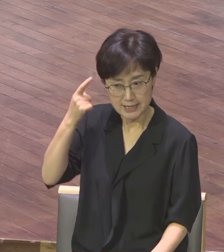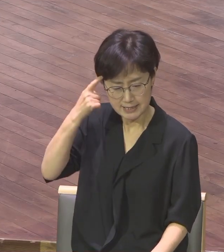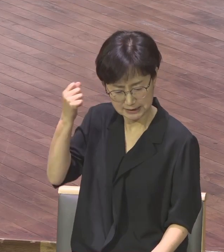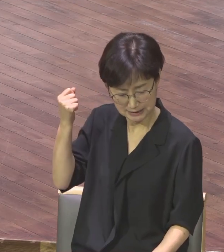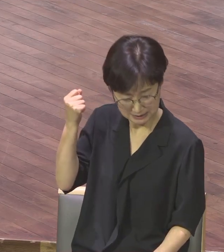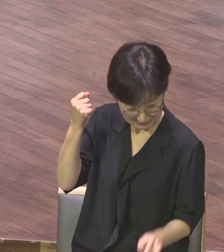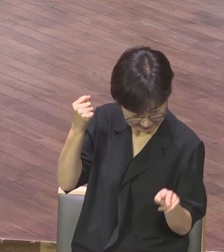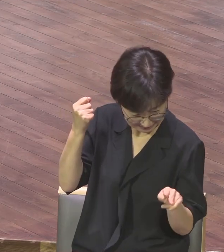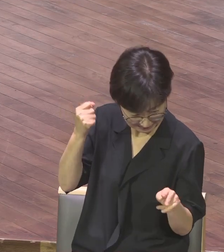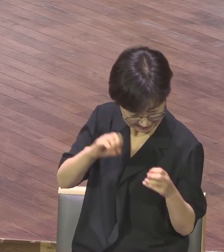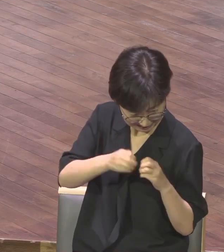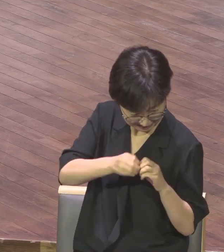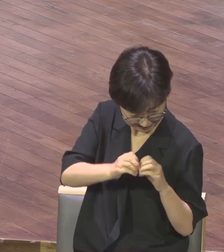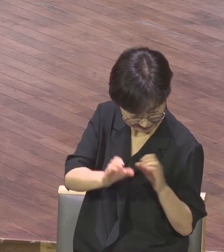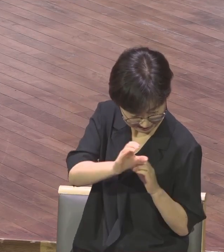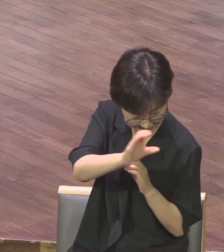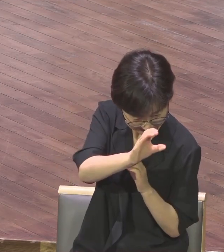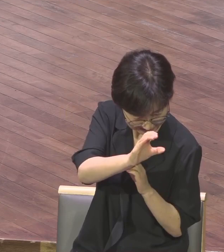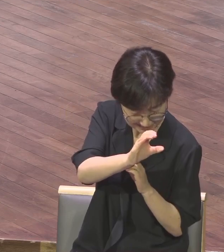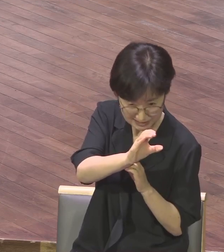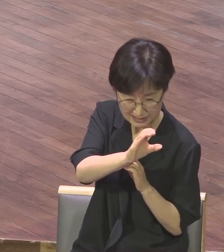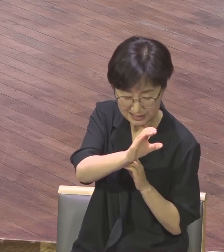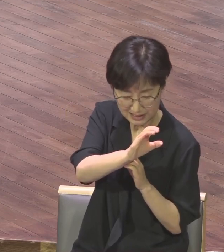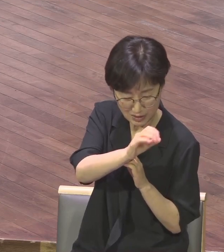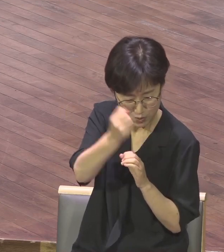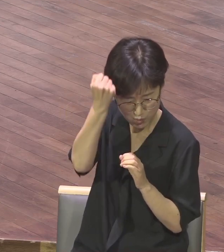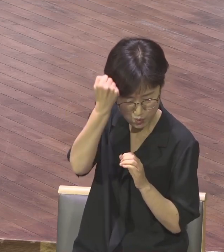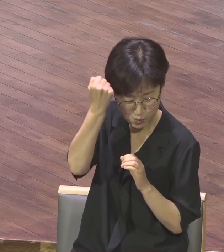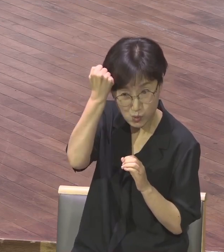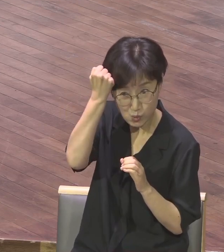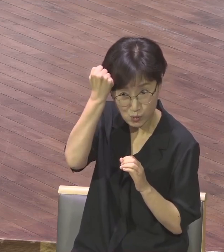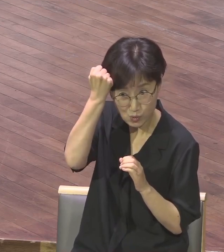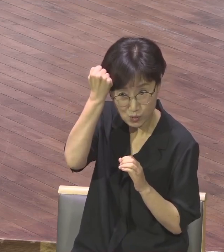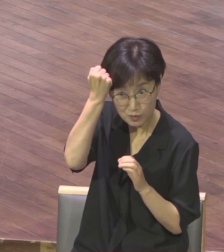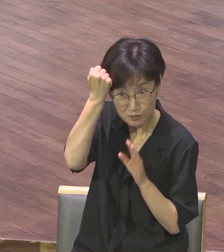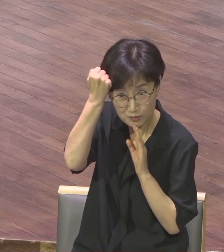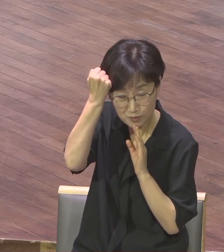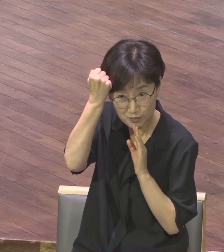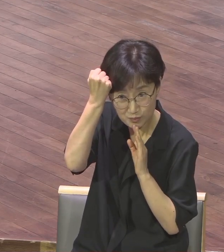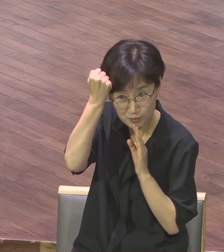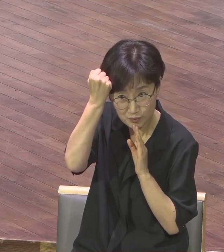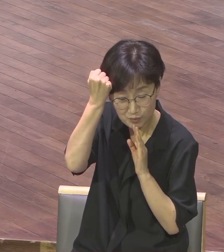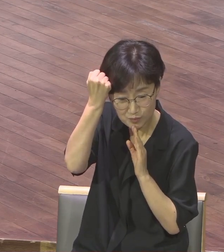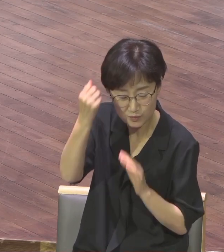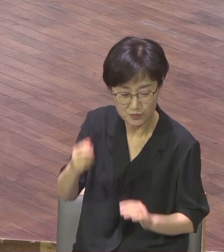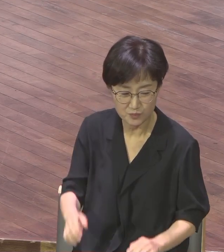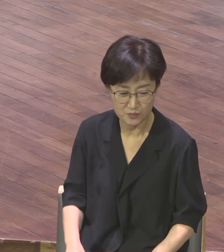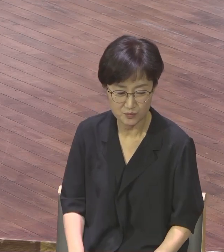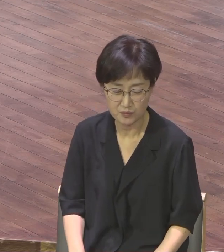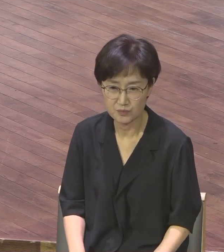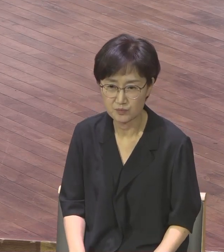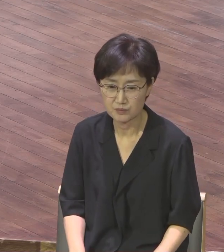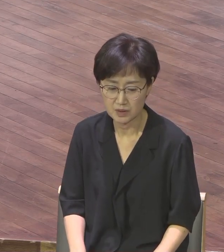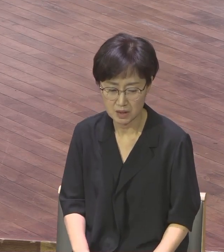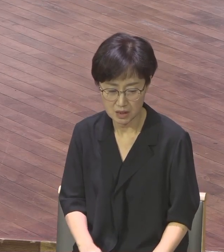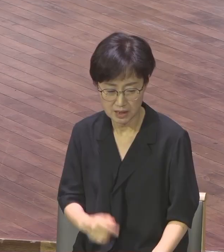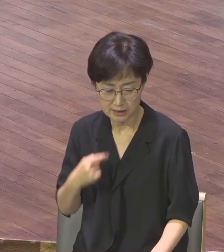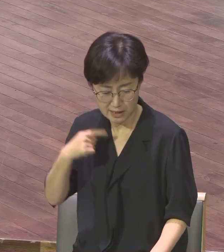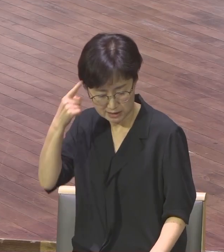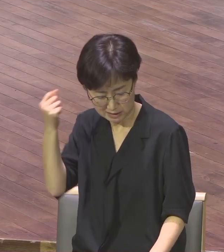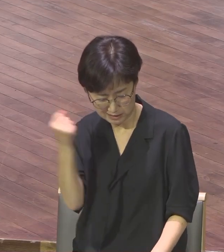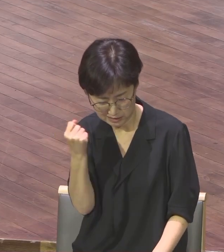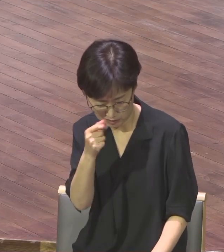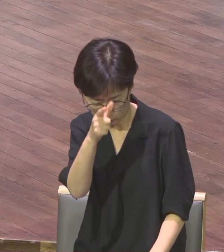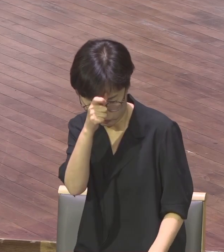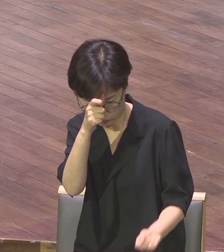실타래가 꼬이듯이 꼬인 인생을 살아. 점점 더 어렵게 살게